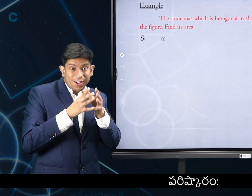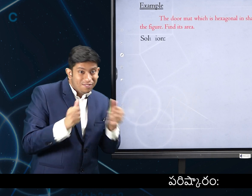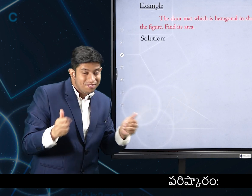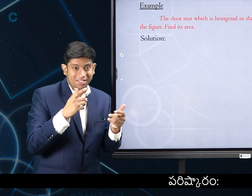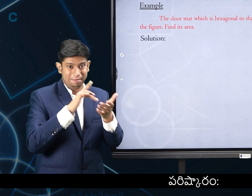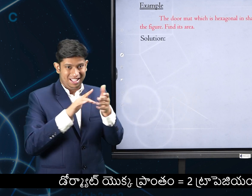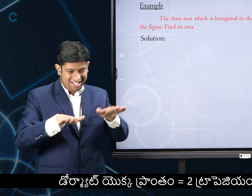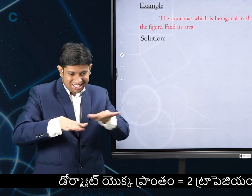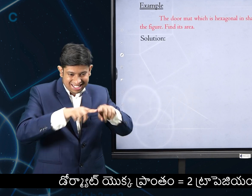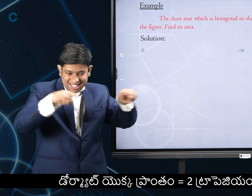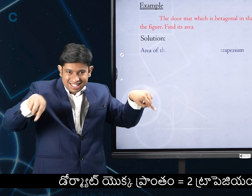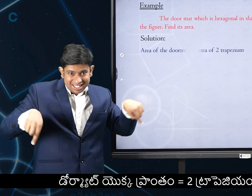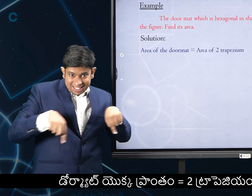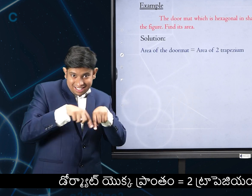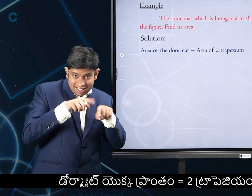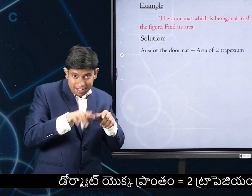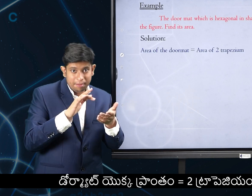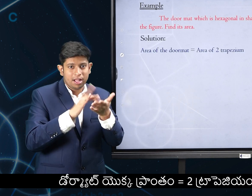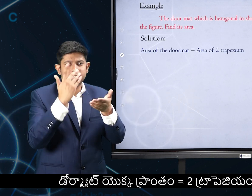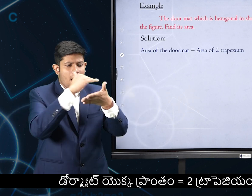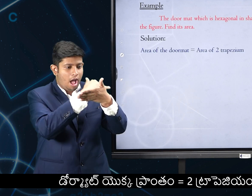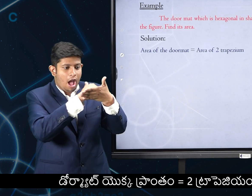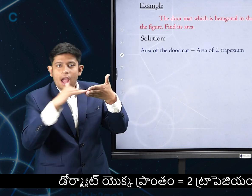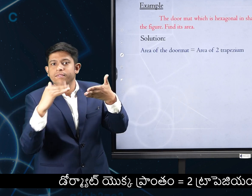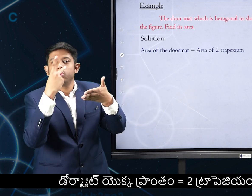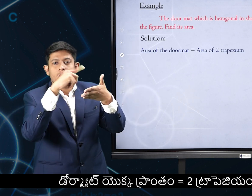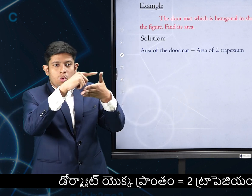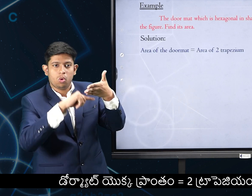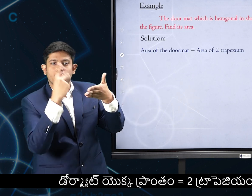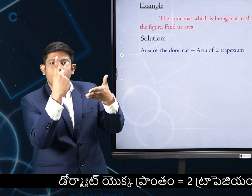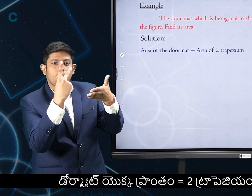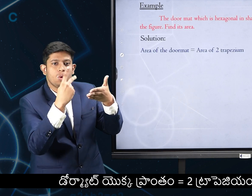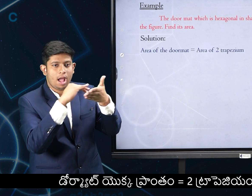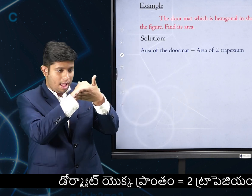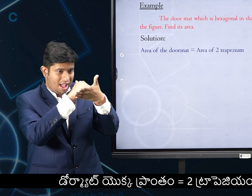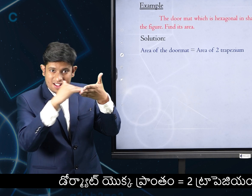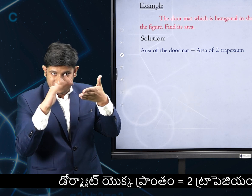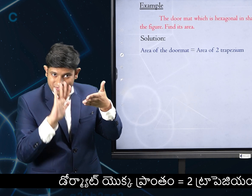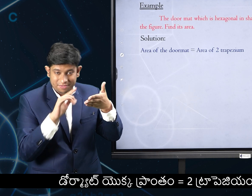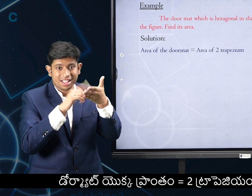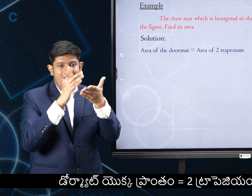పరిష్కారం: డోర్ మ్యాట్ యొక్క ప్రాంతం = 2 ట్రెపీజియం యొక్క ప్రాంతం.